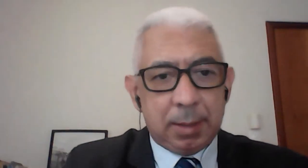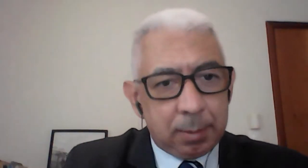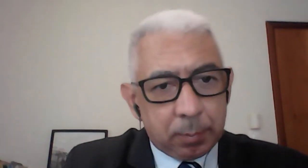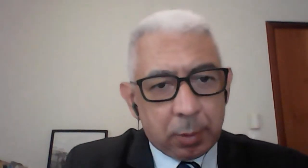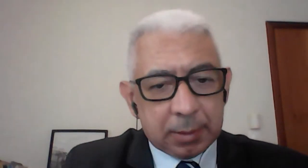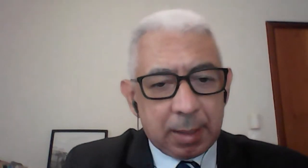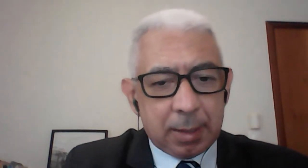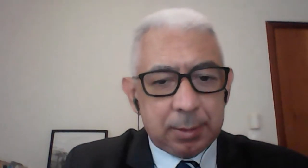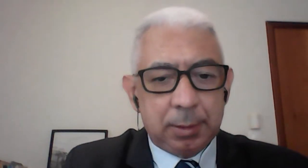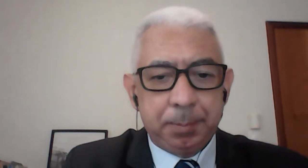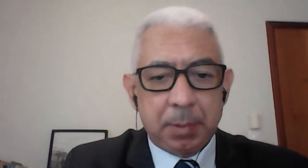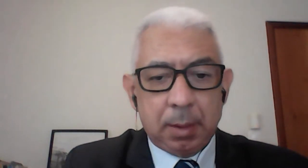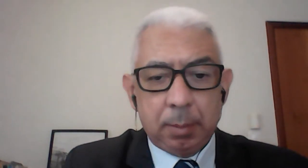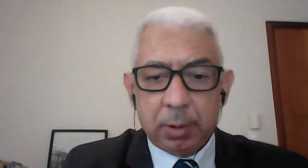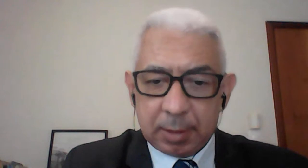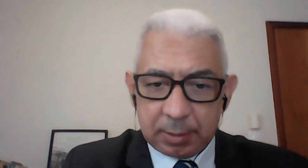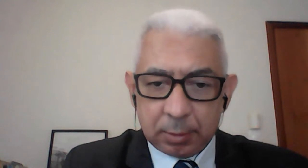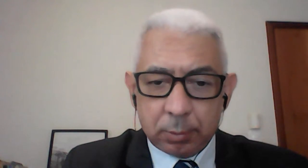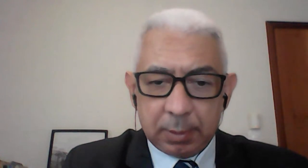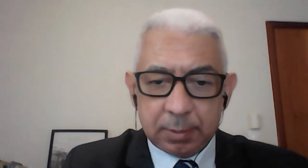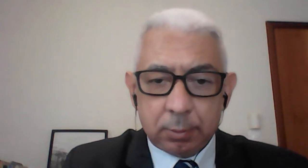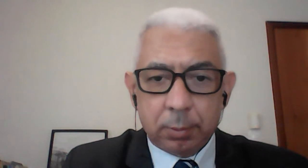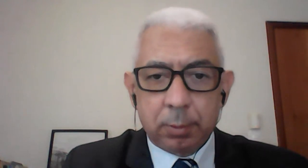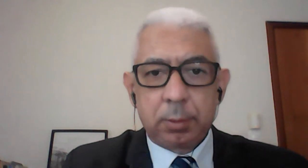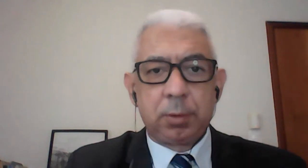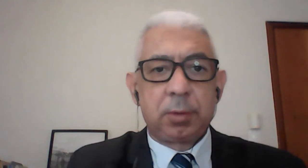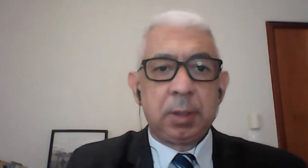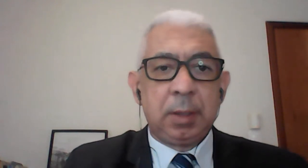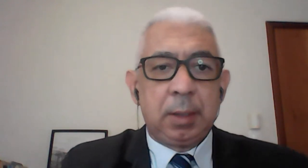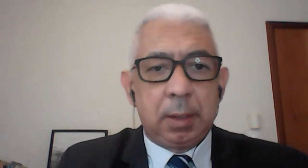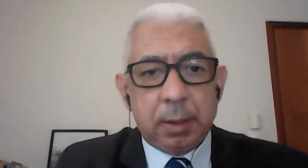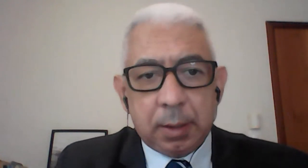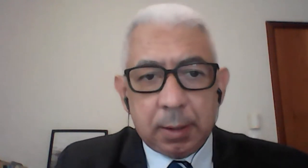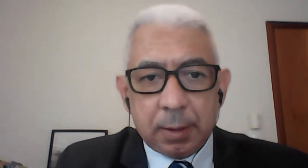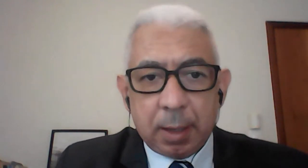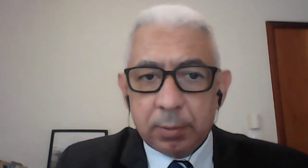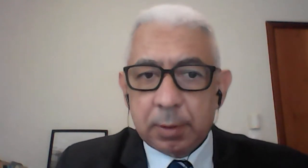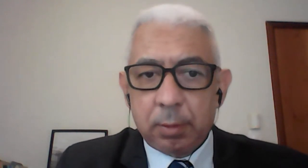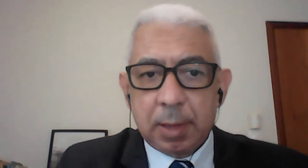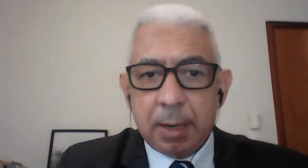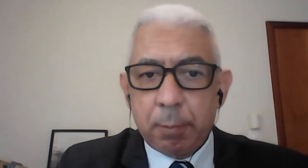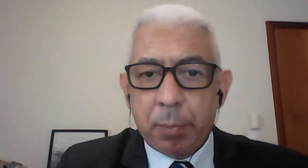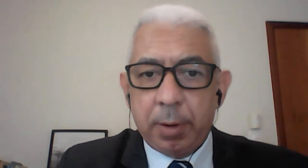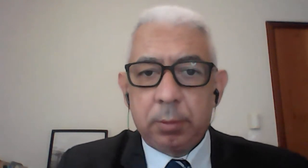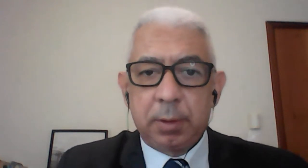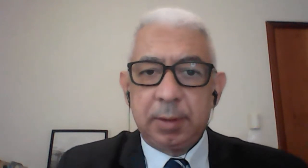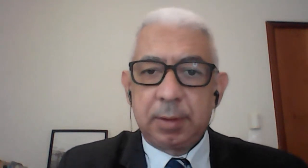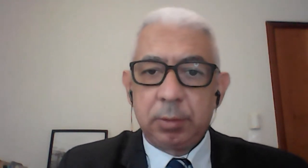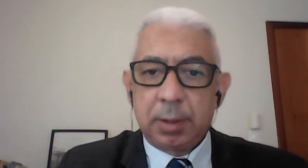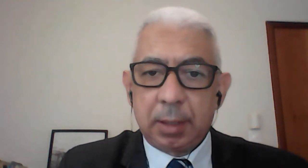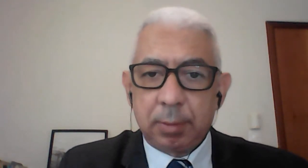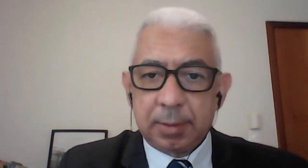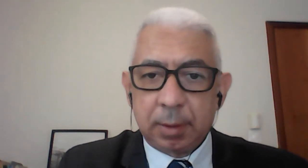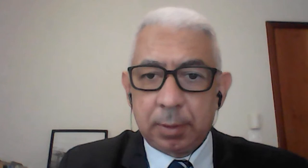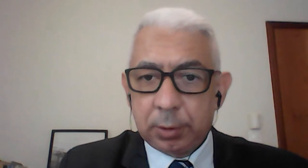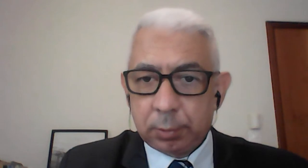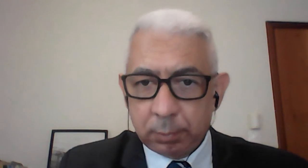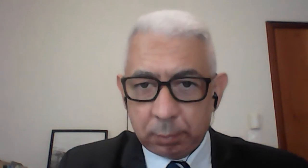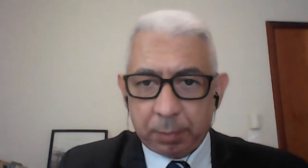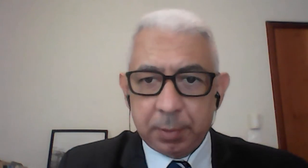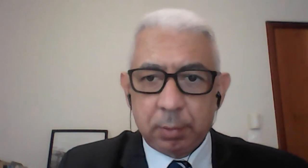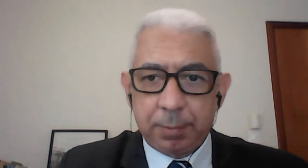Obrigado, Daliane. Boa tarde a todas e todos. Quero saudar o pró-reitor de ensino de